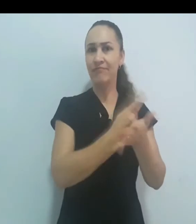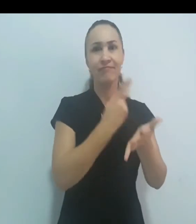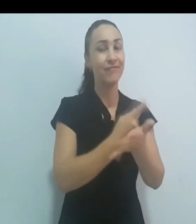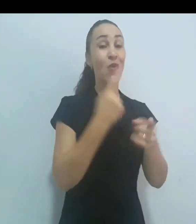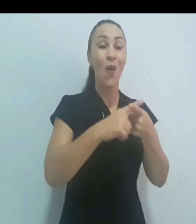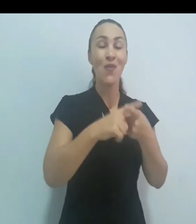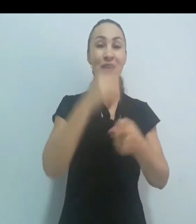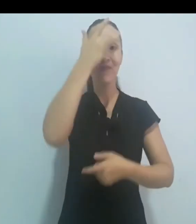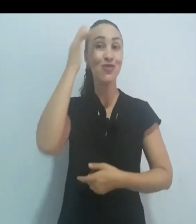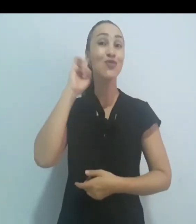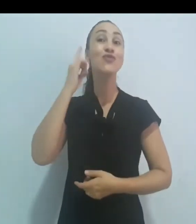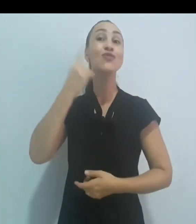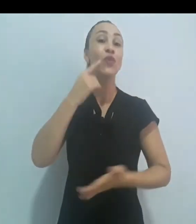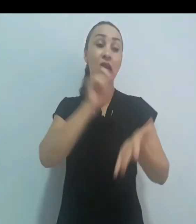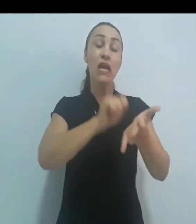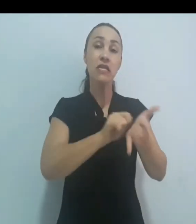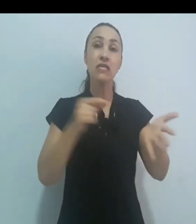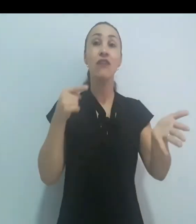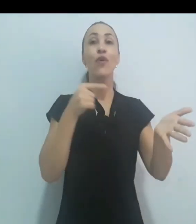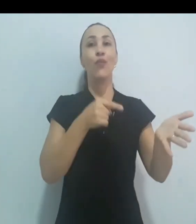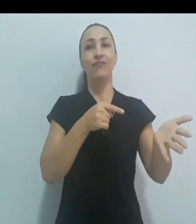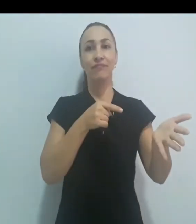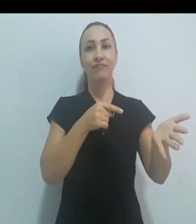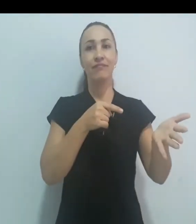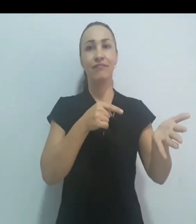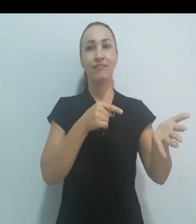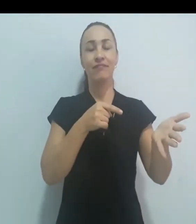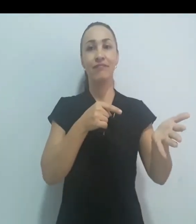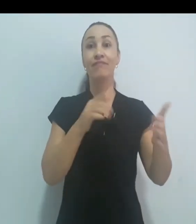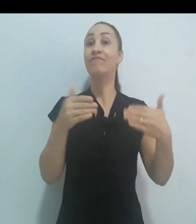erros de português, porque foi escrito por uma surda, né?